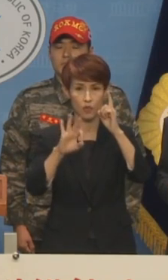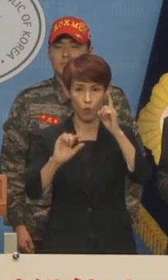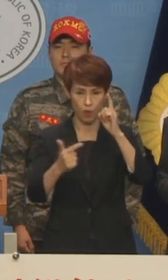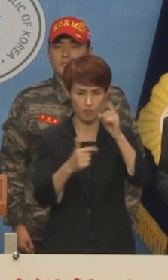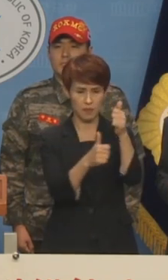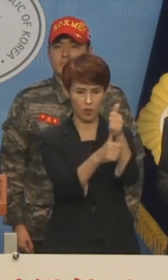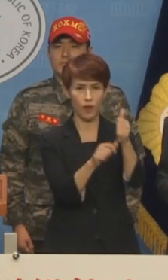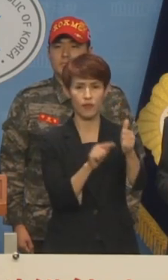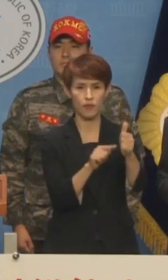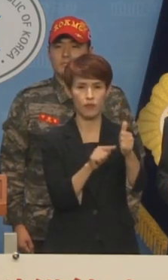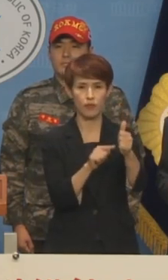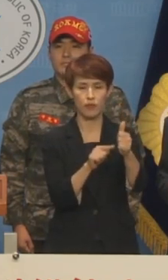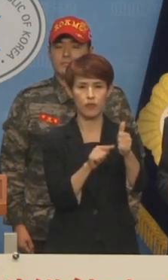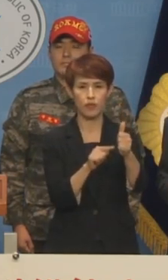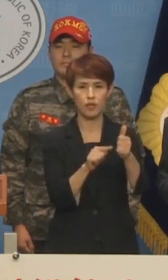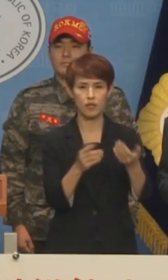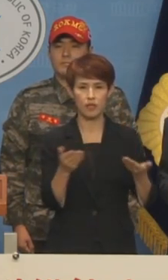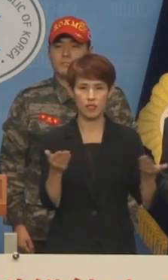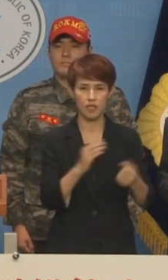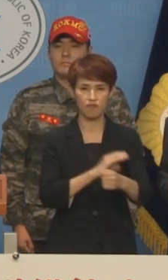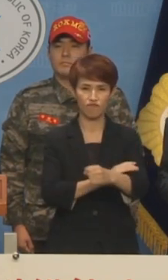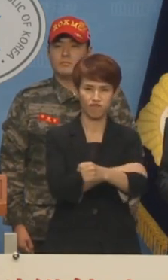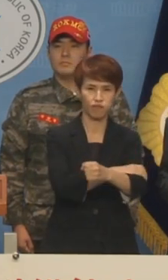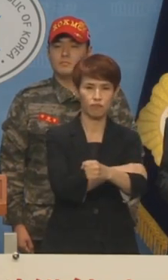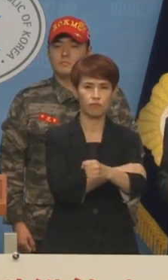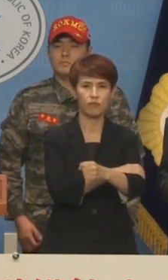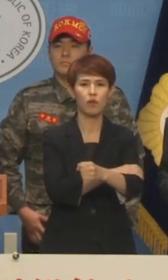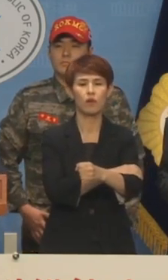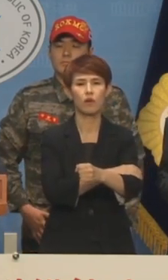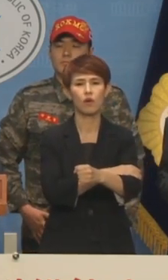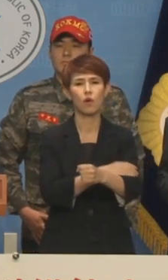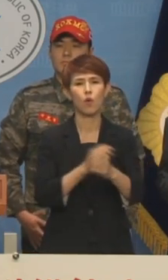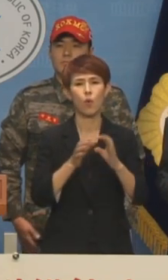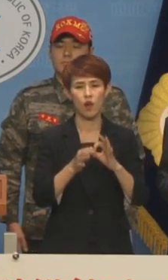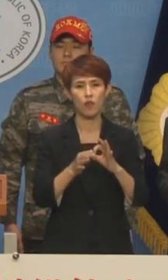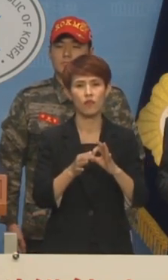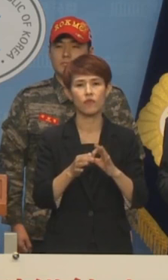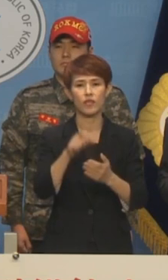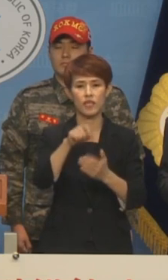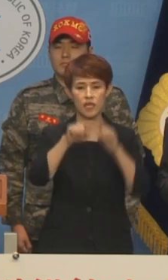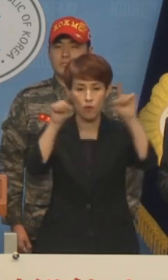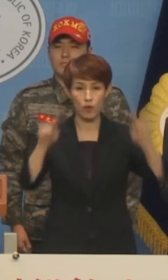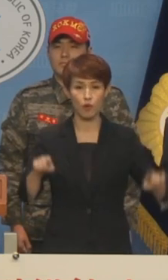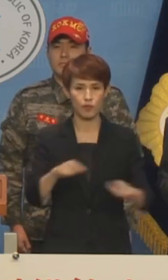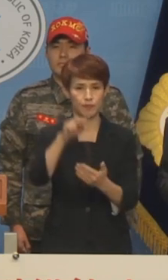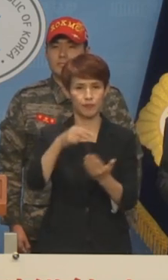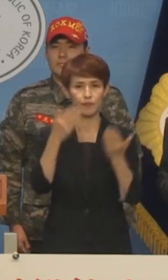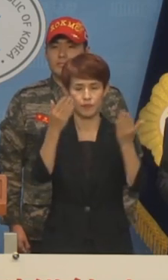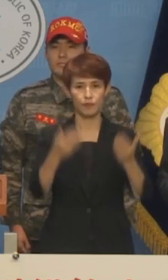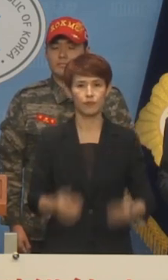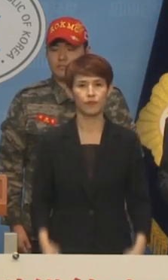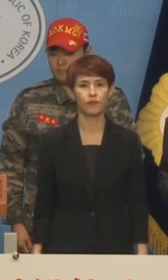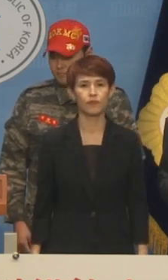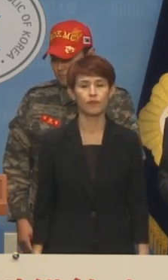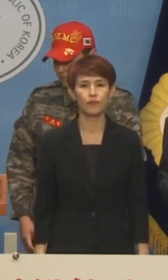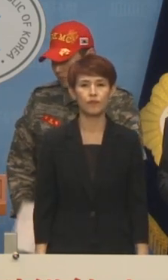대한 직권남용 권리행사 방해 혐의 공수처 고발 기자회견문을 낭독하도록 하겠습니다.